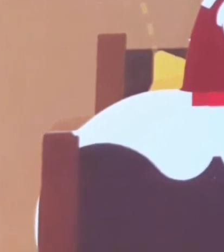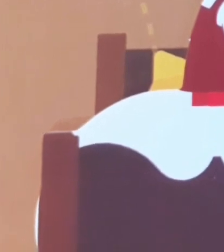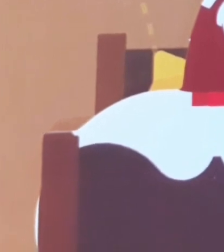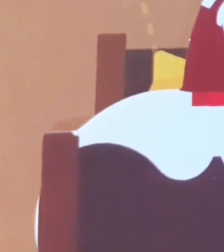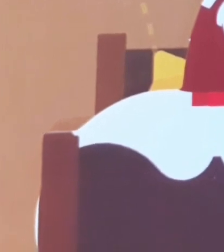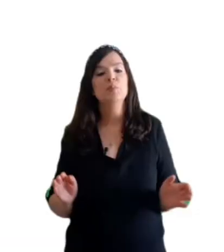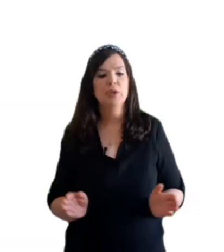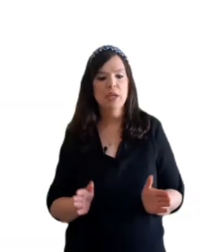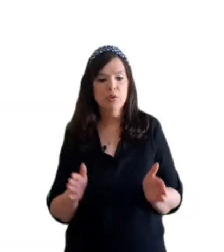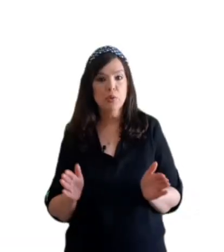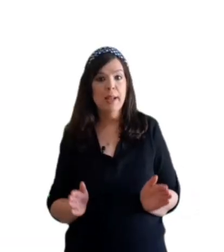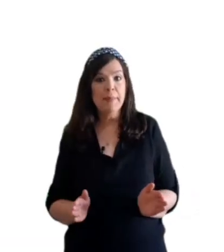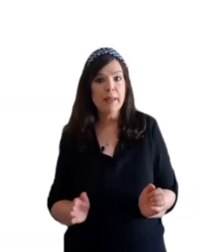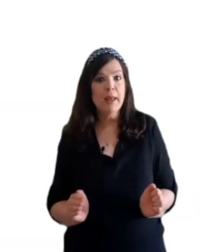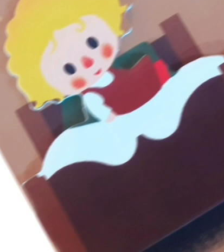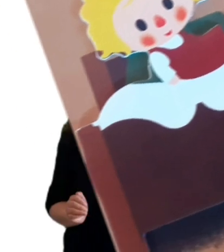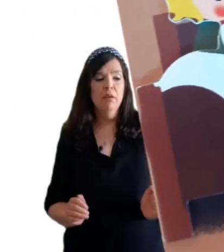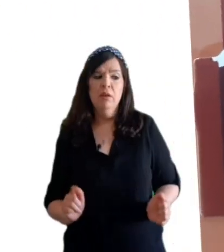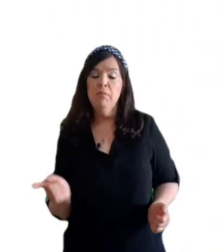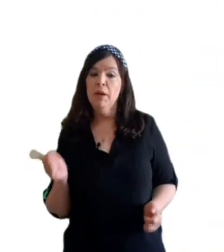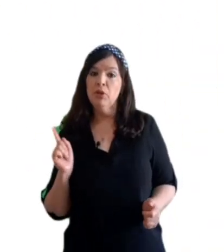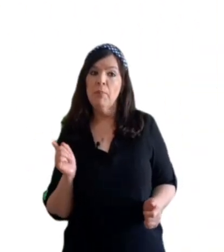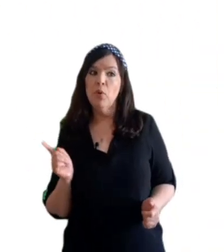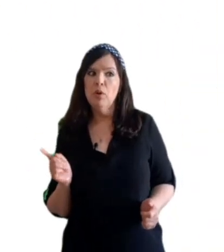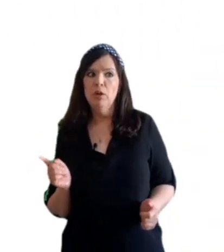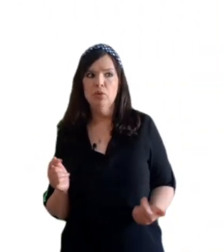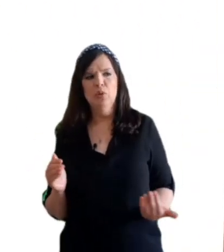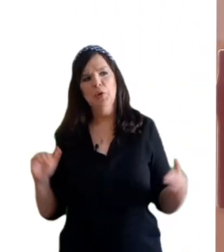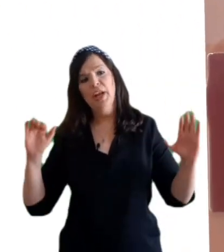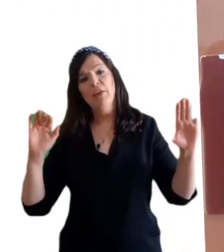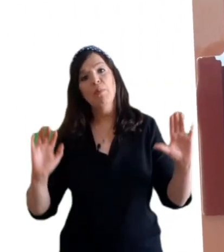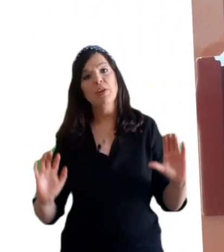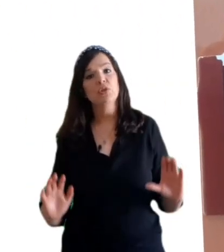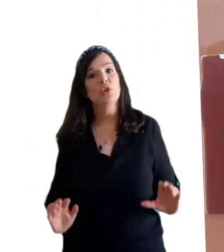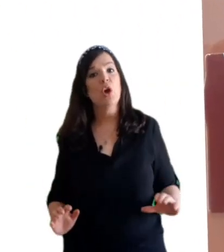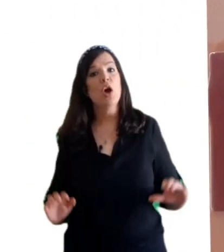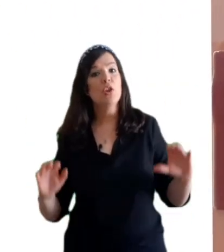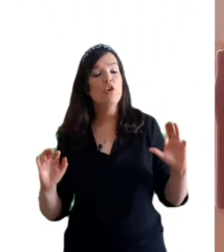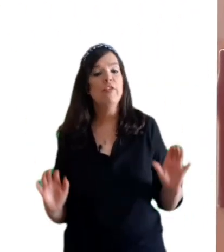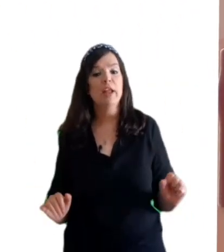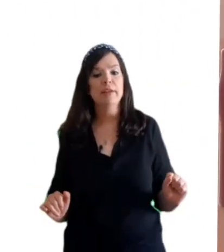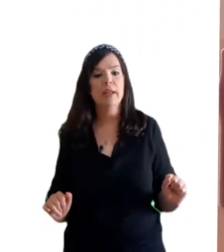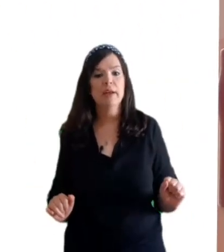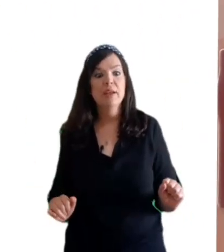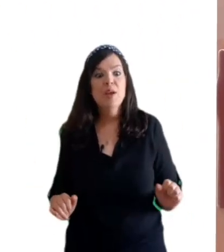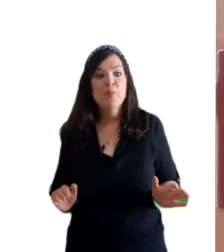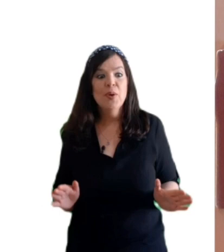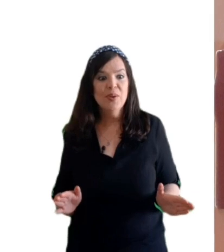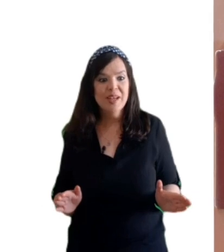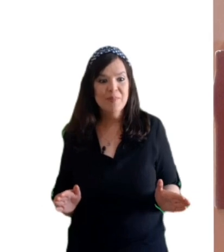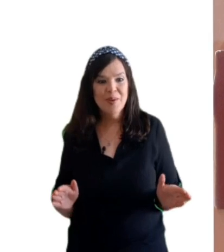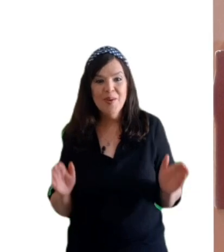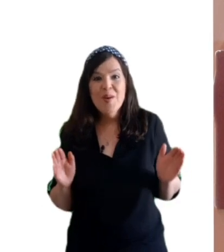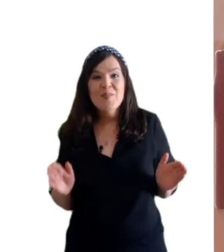dura. Después se acostó en la mediana, pero tampoco le gustó porque era demasiado blanda.